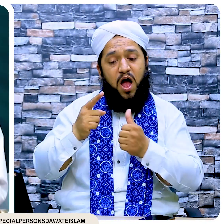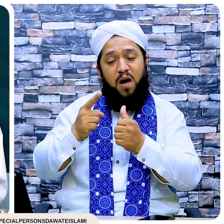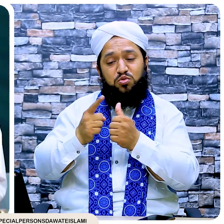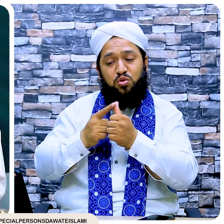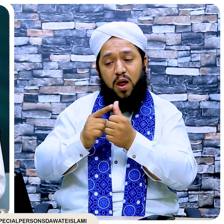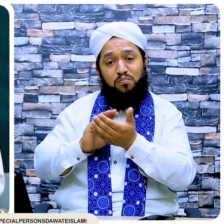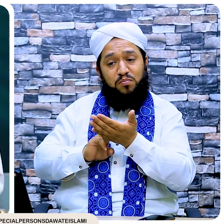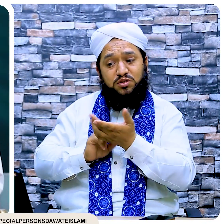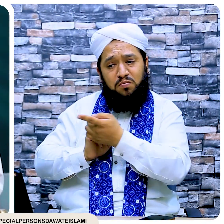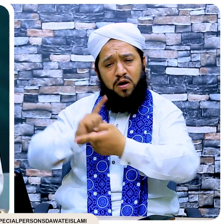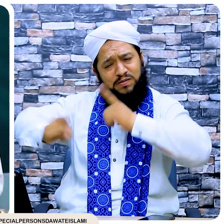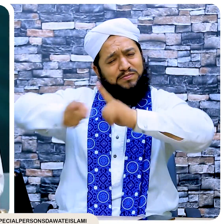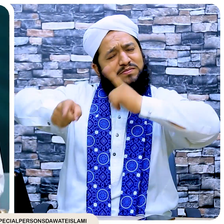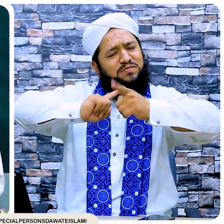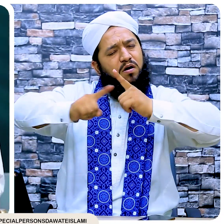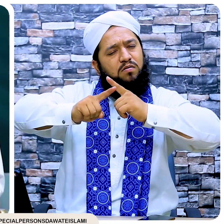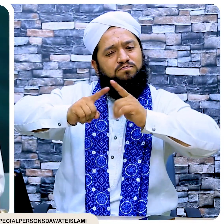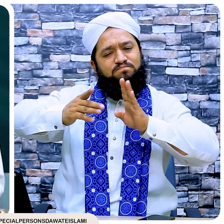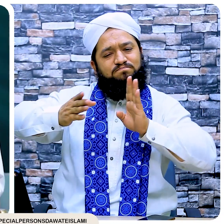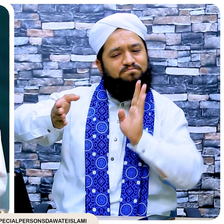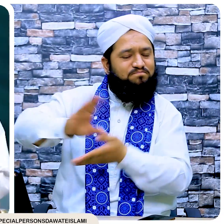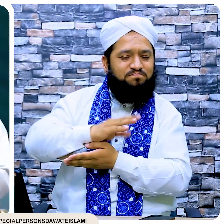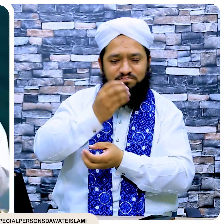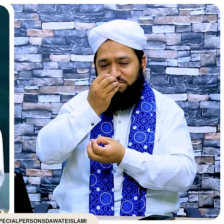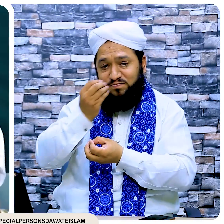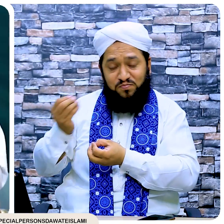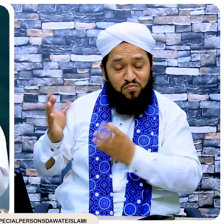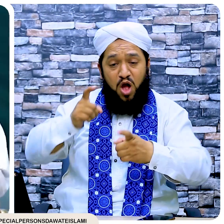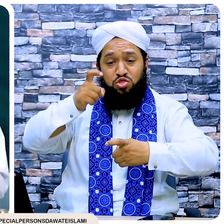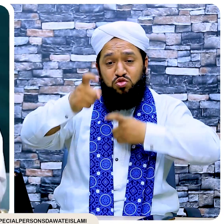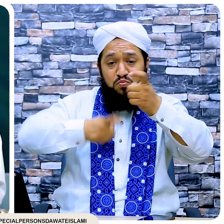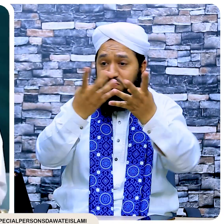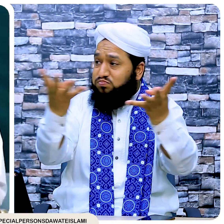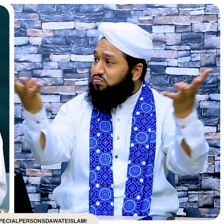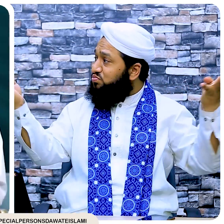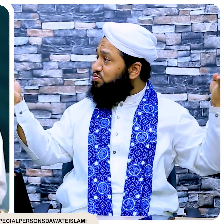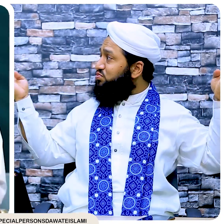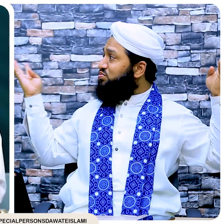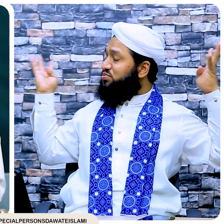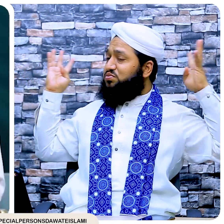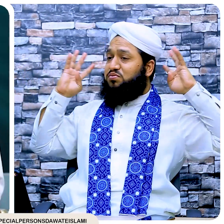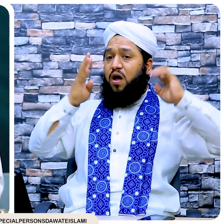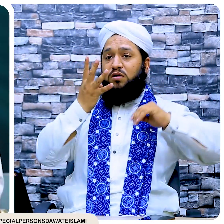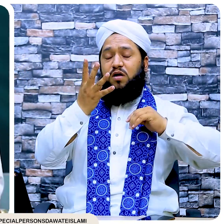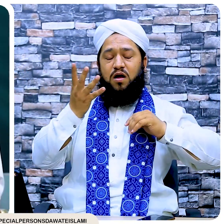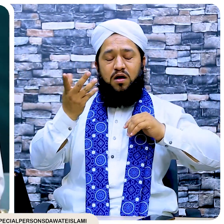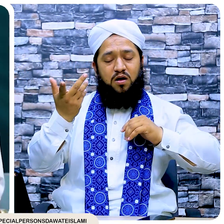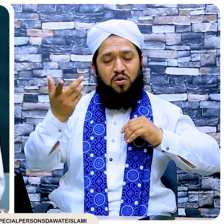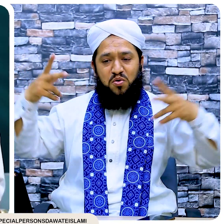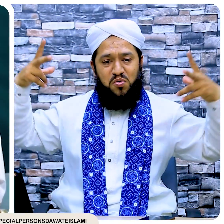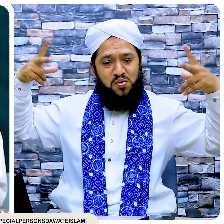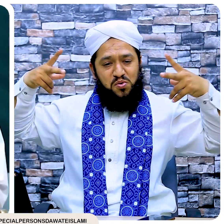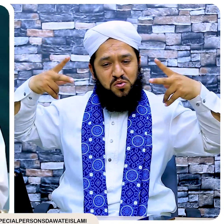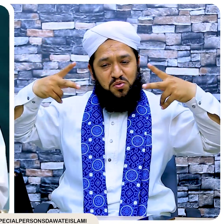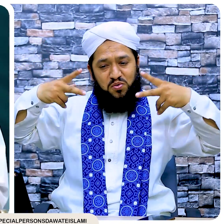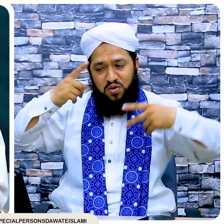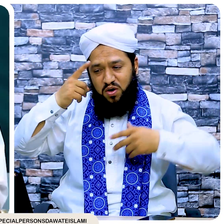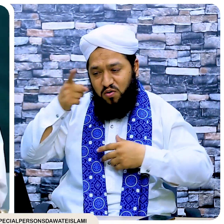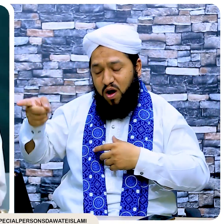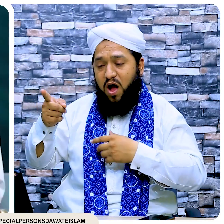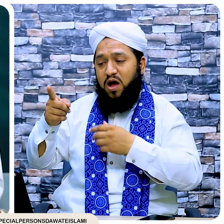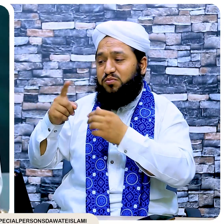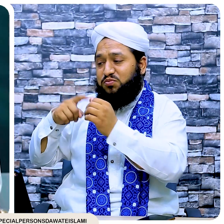تھے۔ یہ دیکھ کر ابن سعد نے حکم دیا کہ ان کے گھروں کو آگ لگا دو، جو خیمے تھے نا اس کو آگ لگا دی جائے۔ امام نے فرمایا جلا لینے